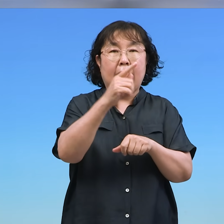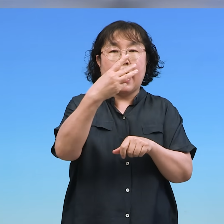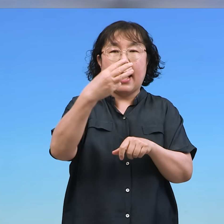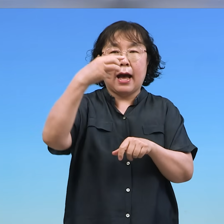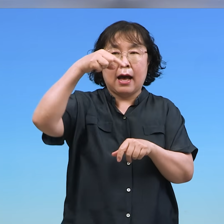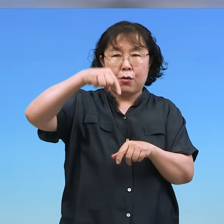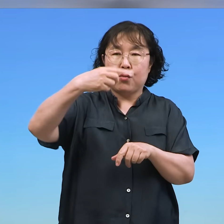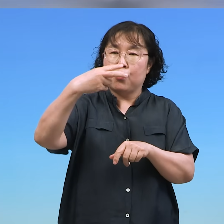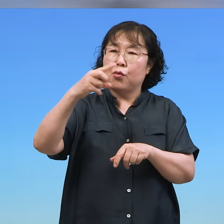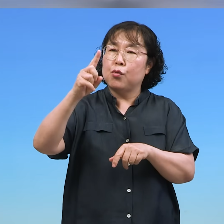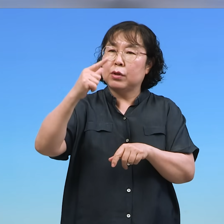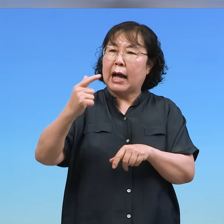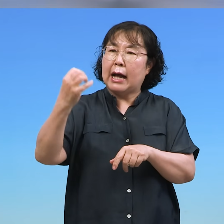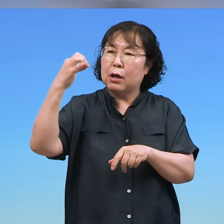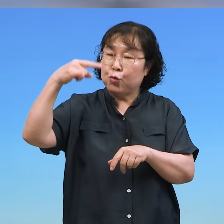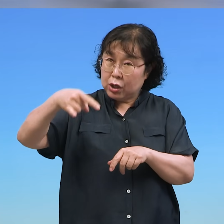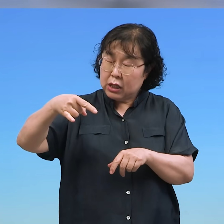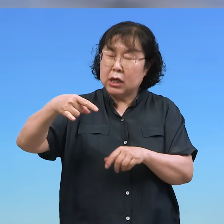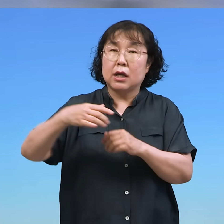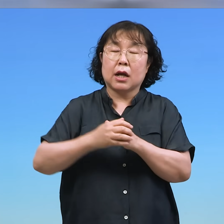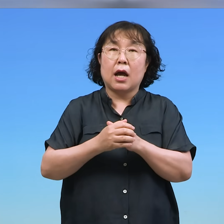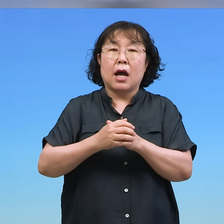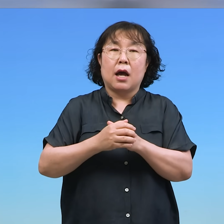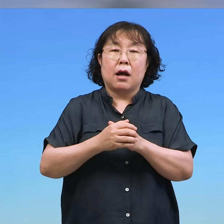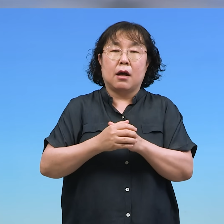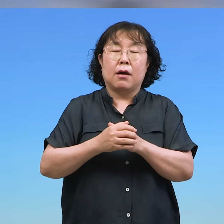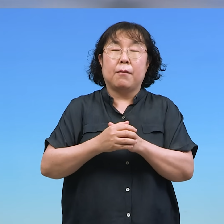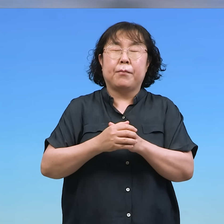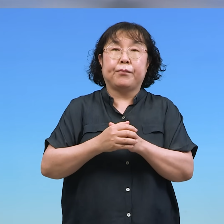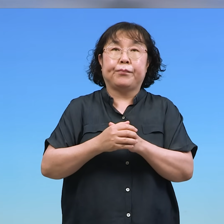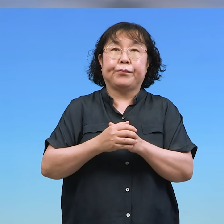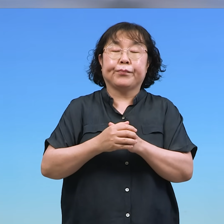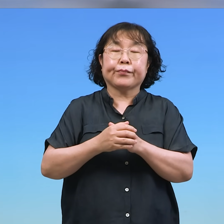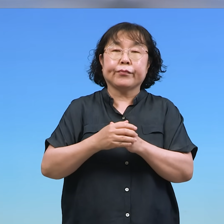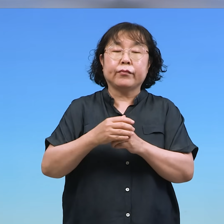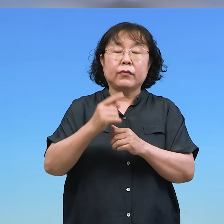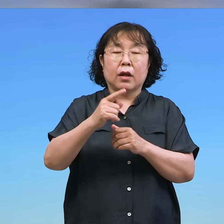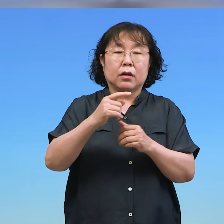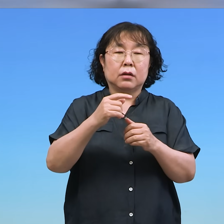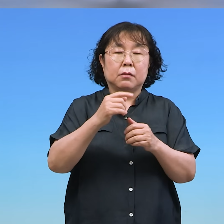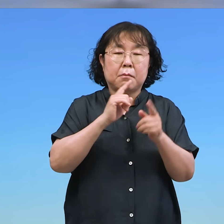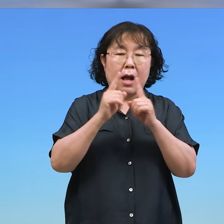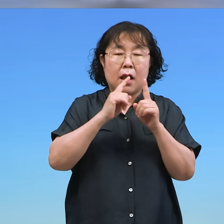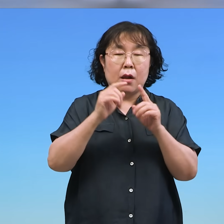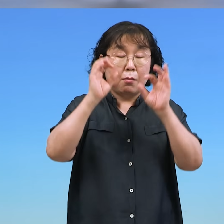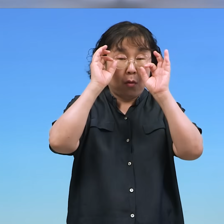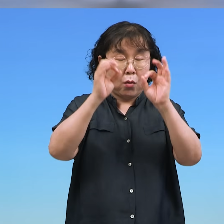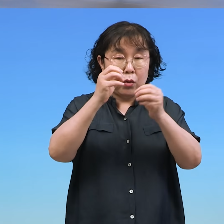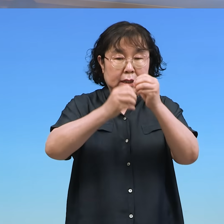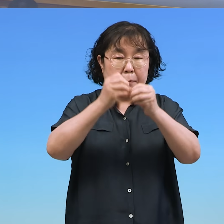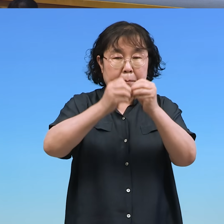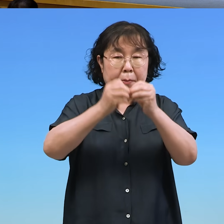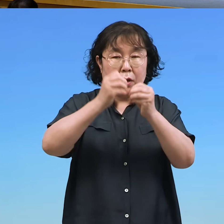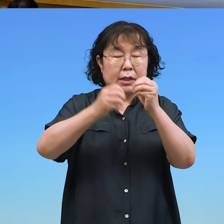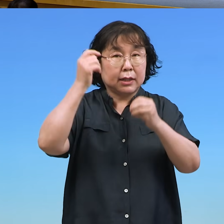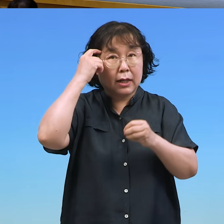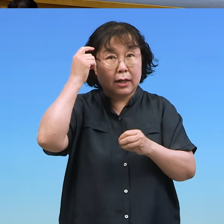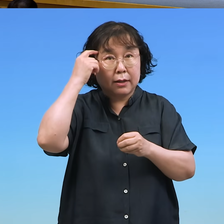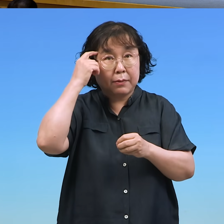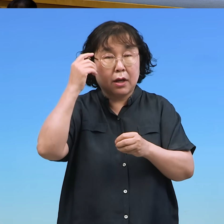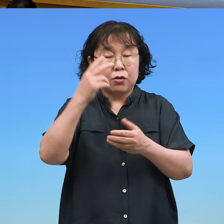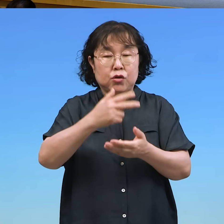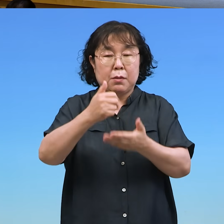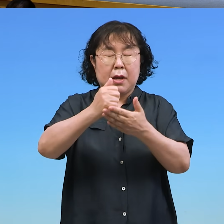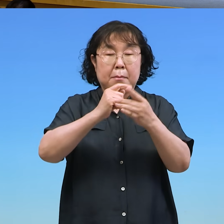단위로 살자라는 이 권면을 보면서 시편 119편 105절 말씀이 생각이 났는데요.